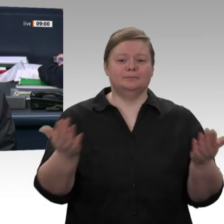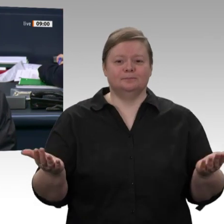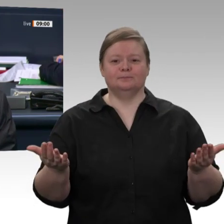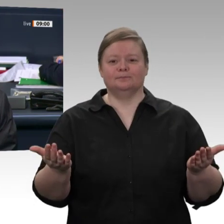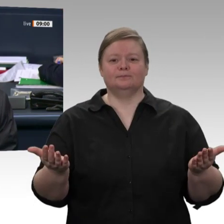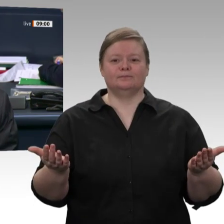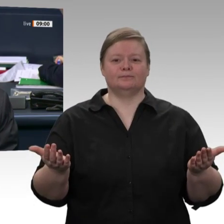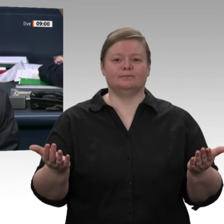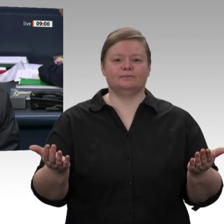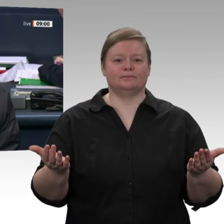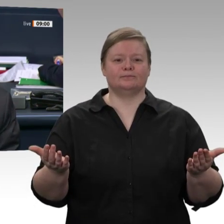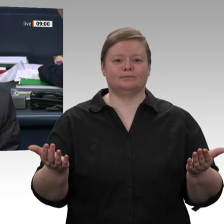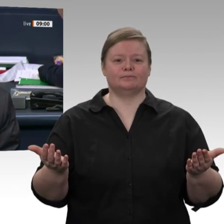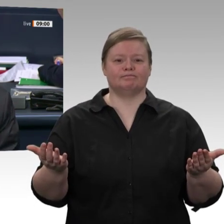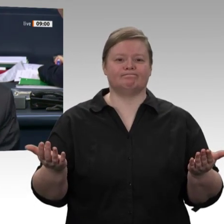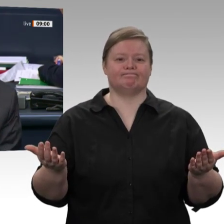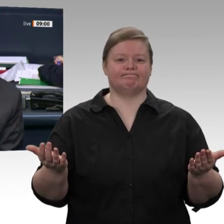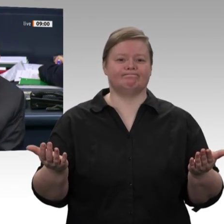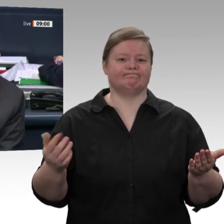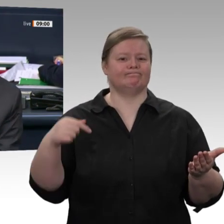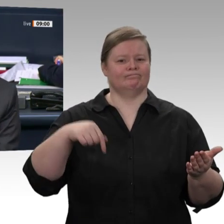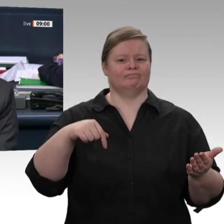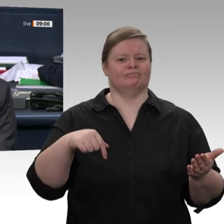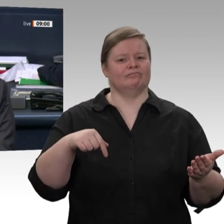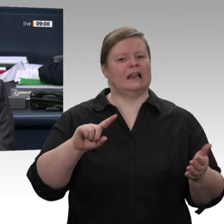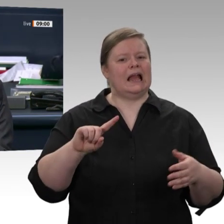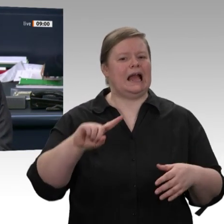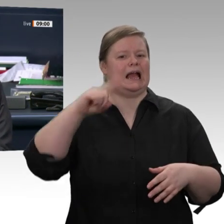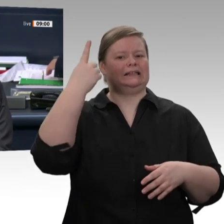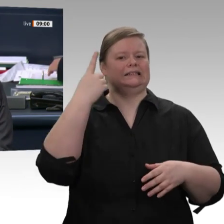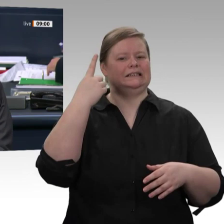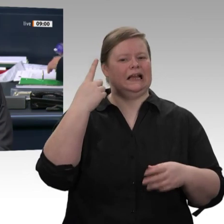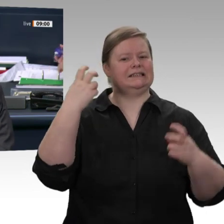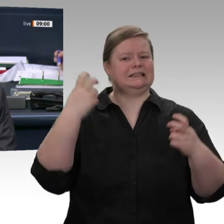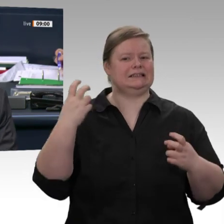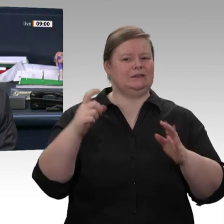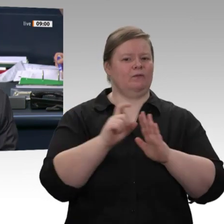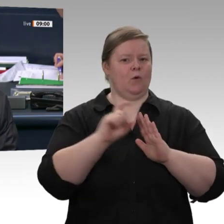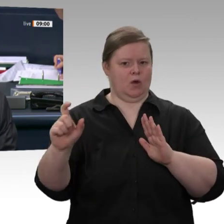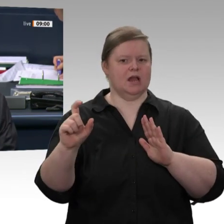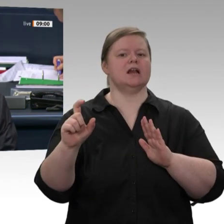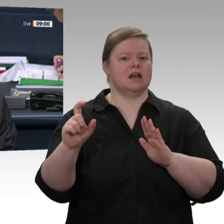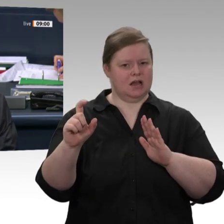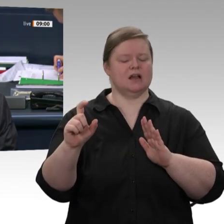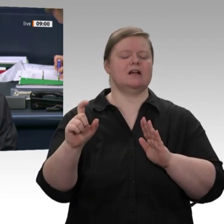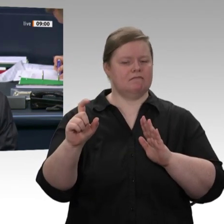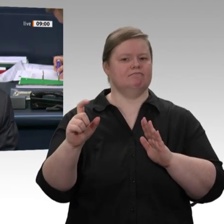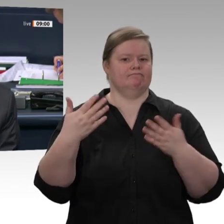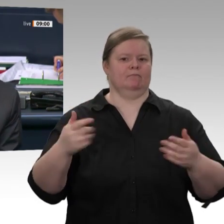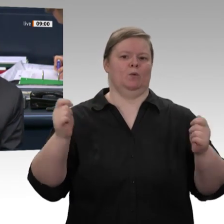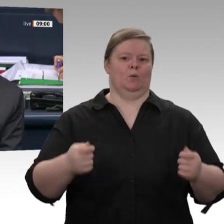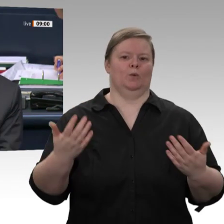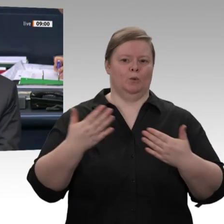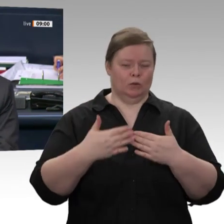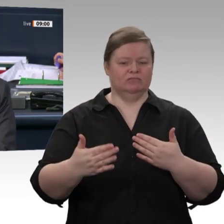Hanau. Und seitdem hat in unserer von immer schneller aufeinanderfolgenden Erregungswelle getriebenen